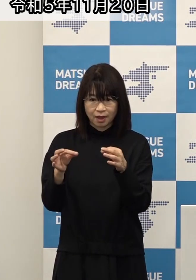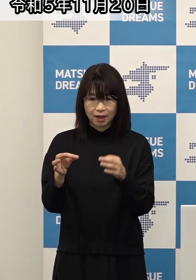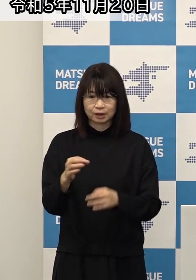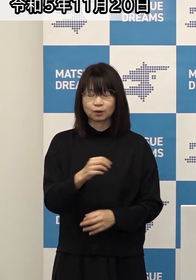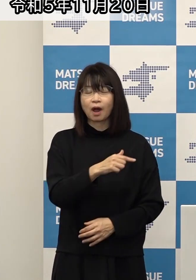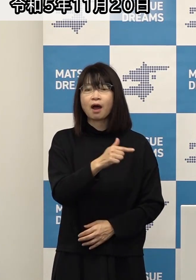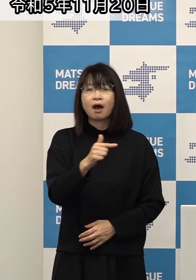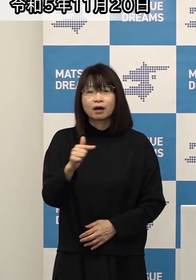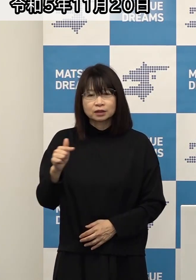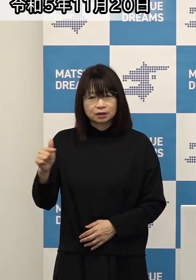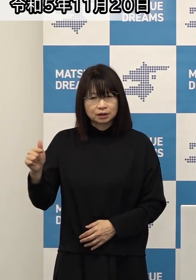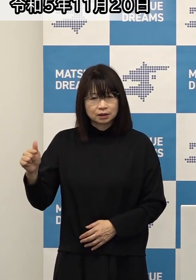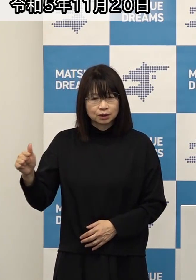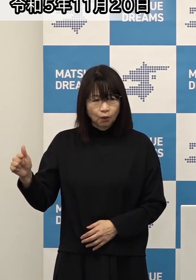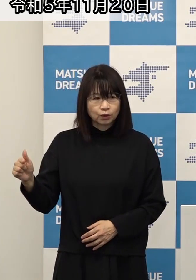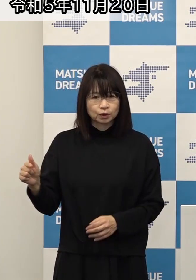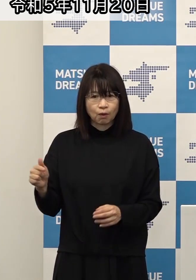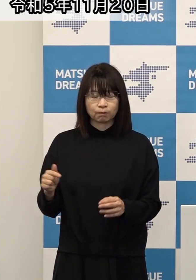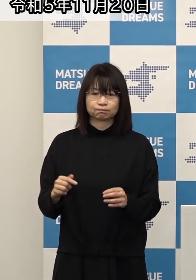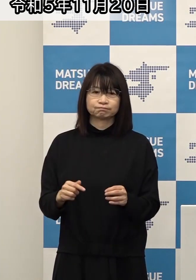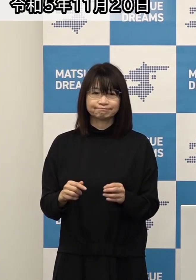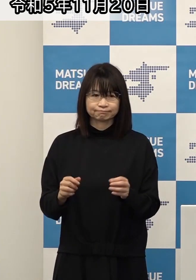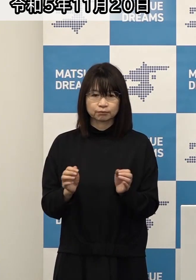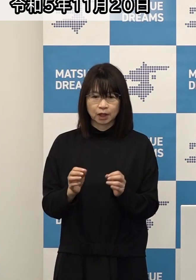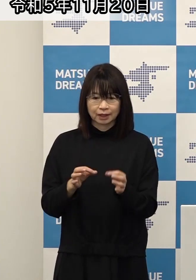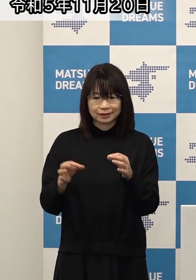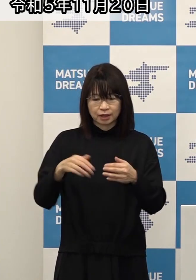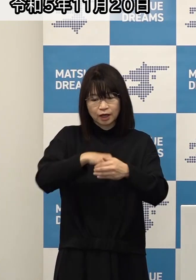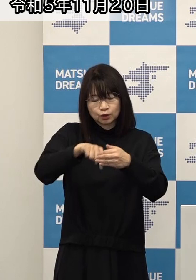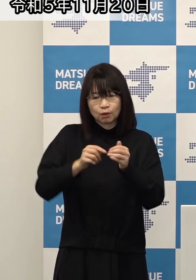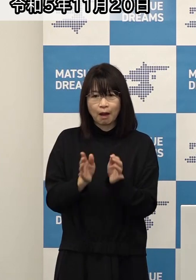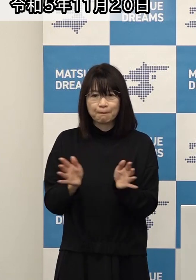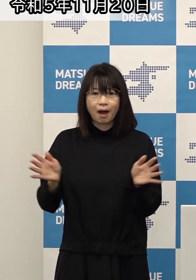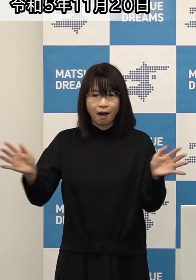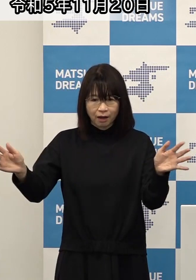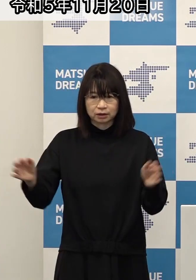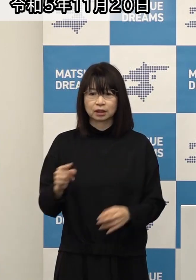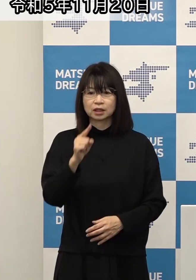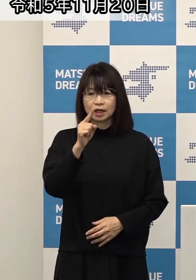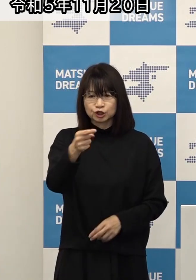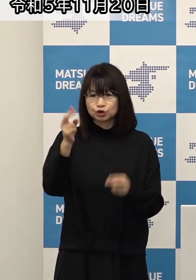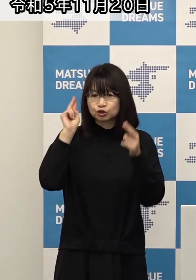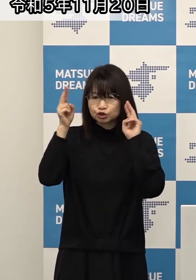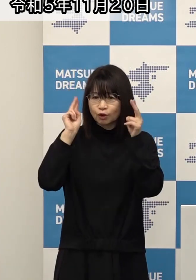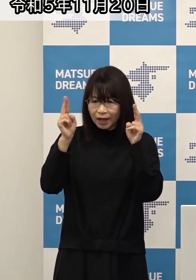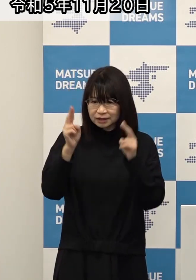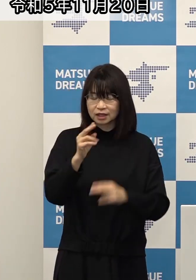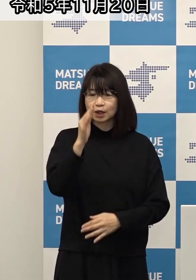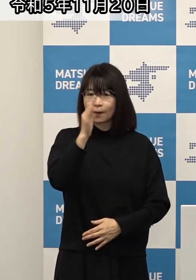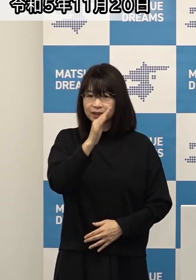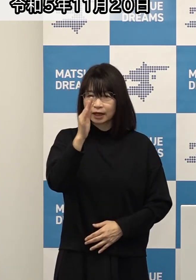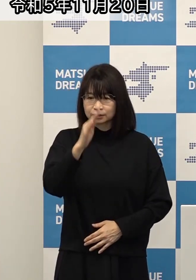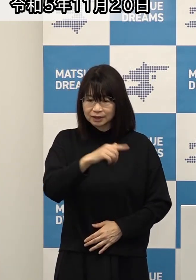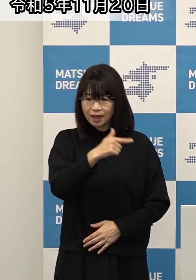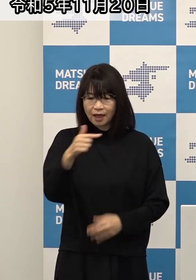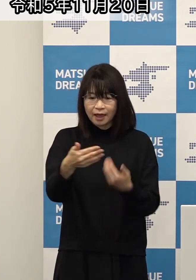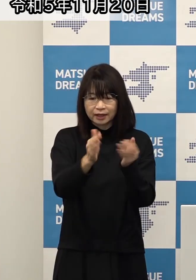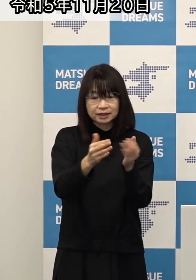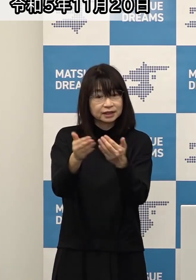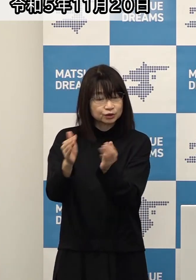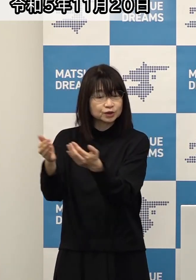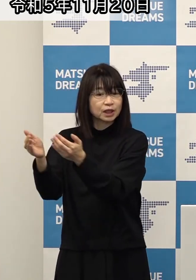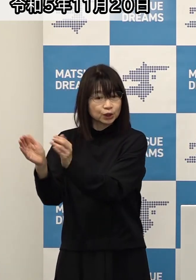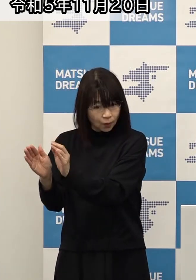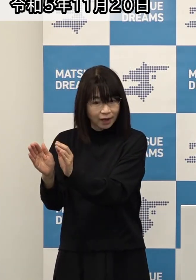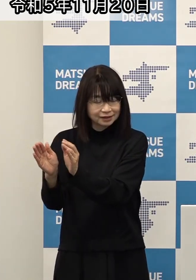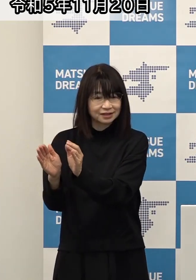意分野がある、まあ企業がこう一緒になってですね取り組んでいく、まあ、それは ある種リスク分担でもあると思うんですけども、そういった取